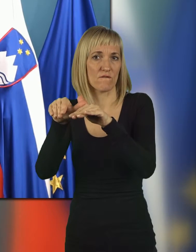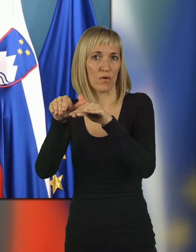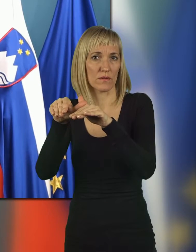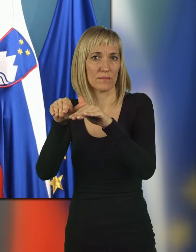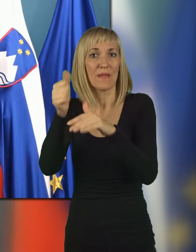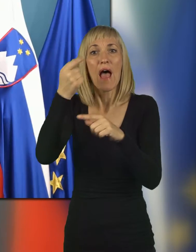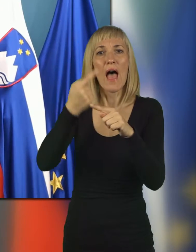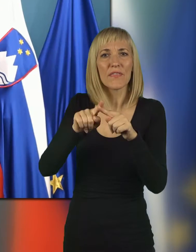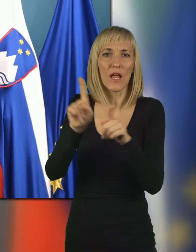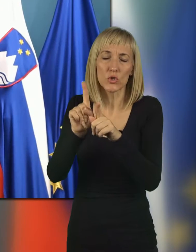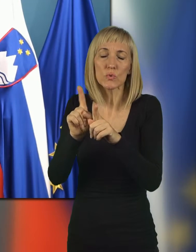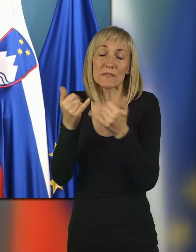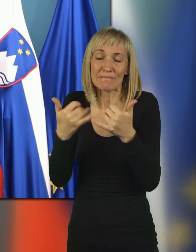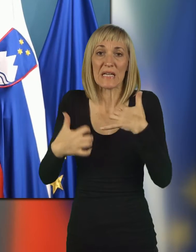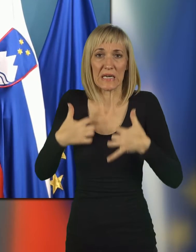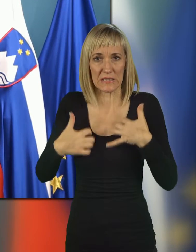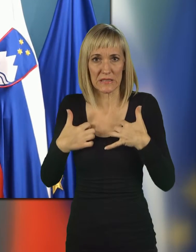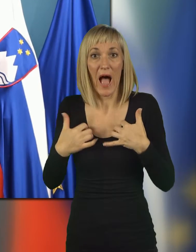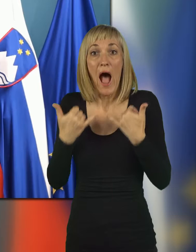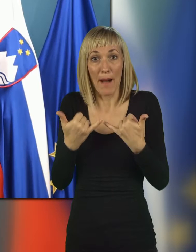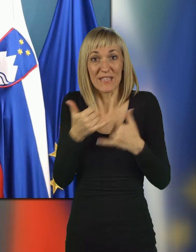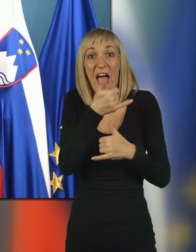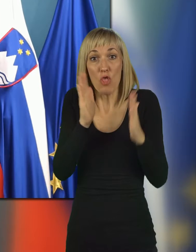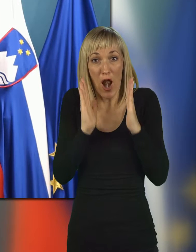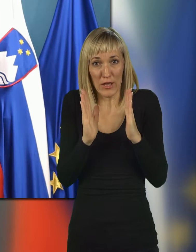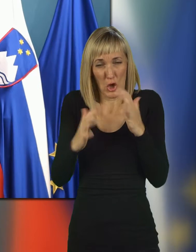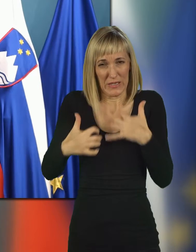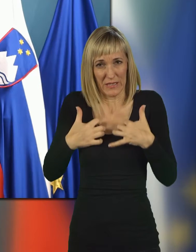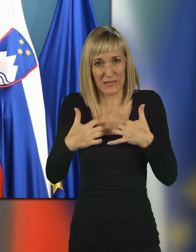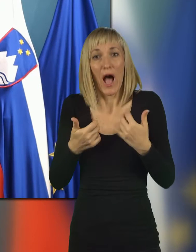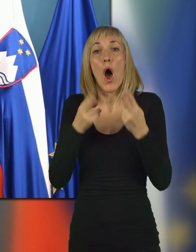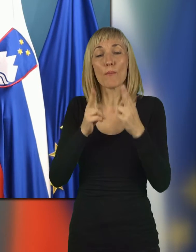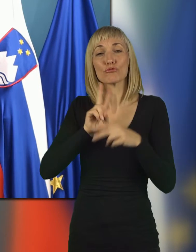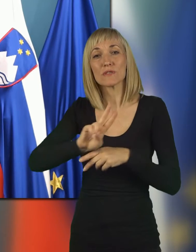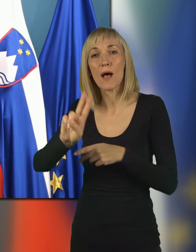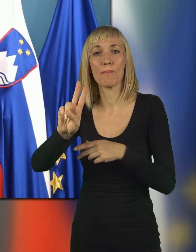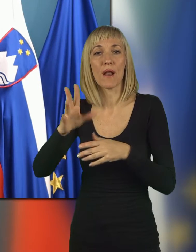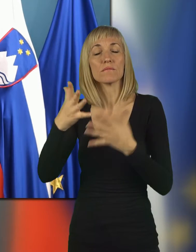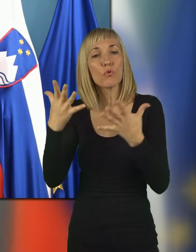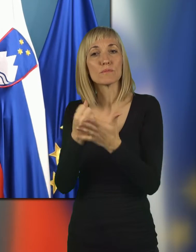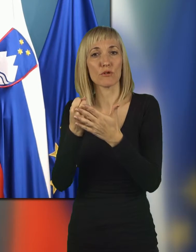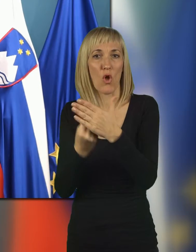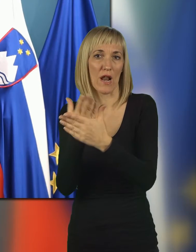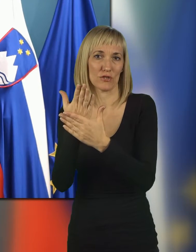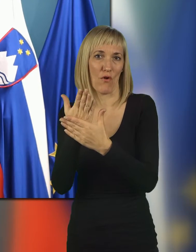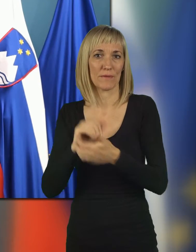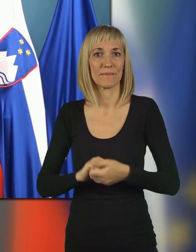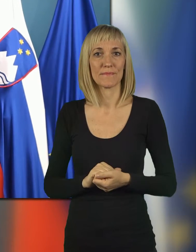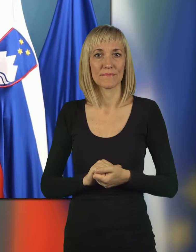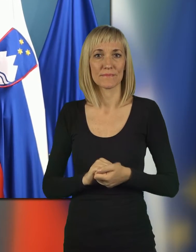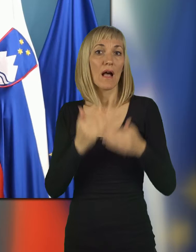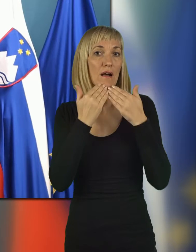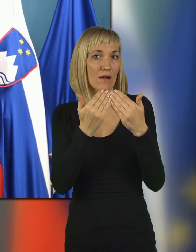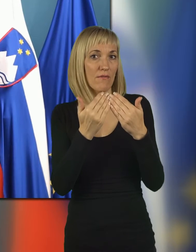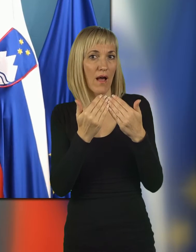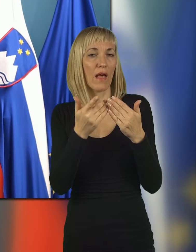v enem delu tudi zastala in sedaj po dobrem letu dni ima možnost za nadaljnji uspešen razvoj.